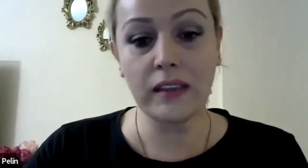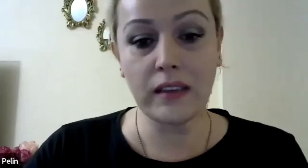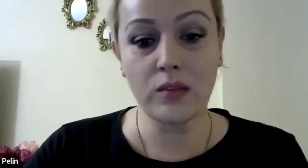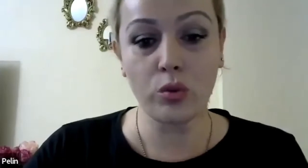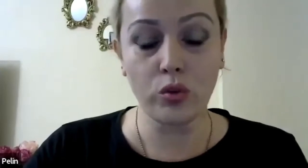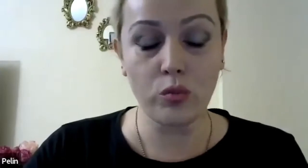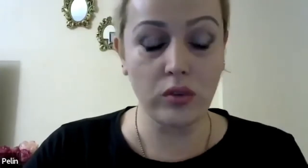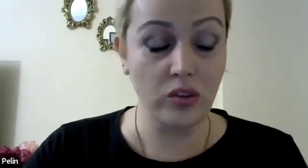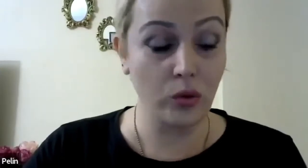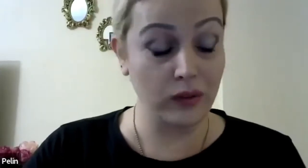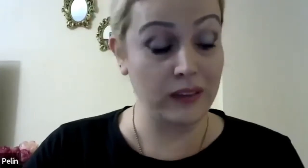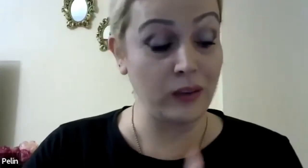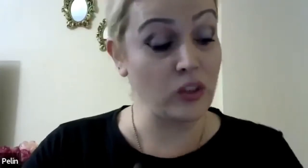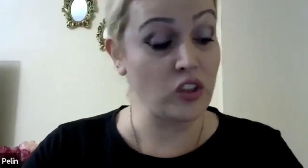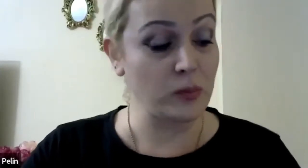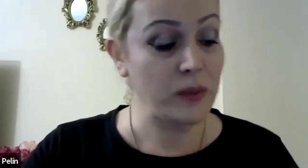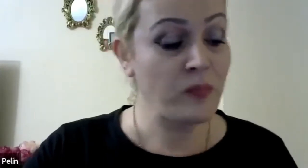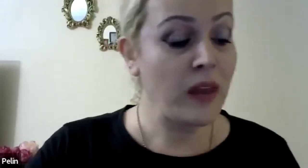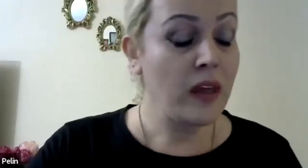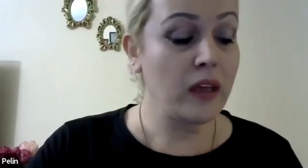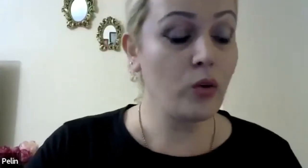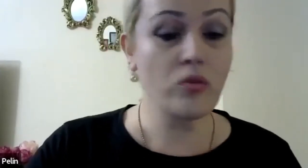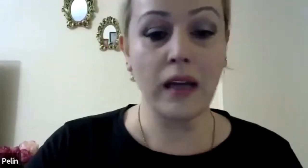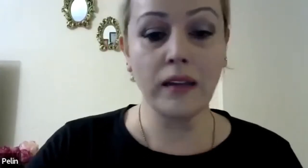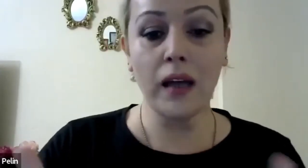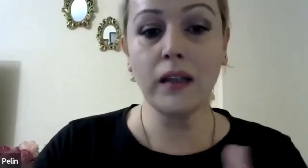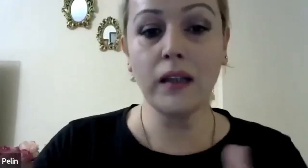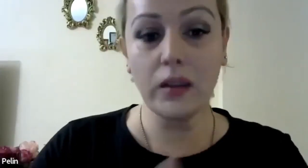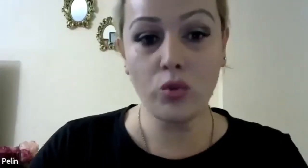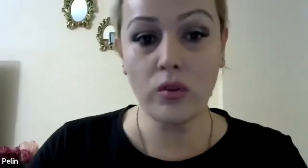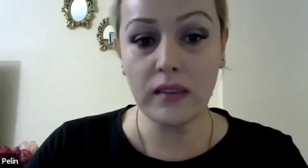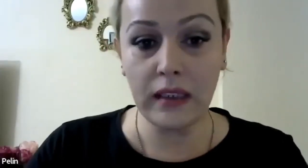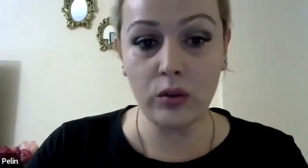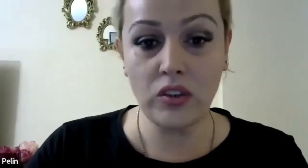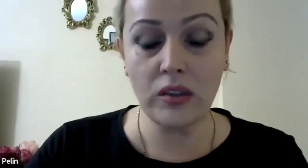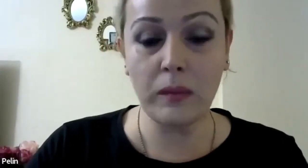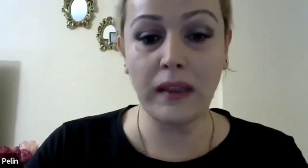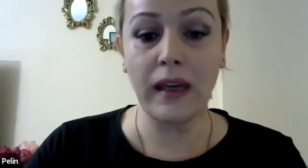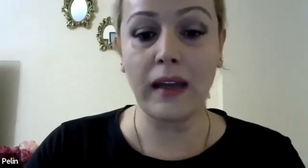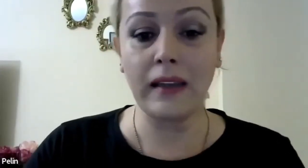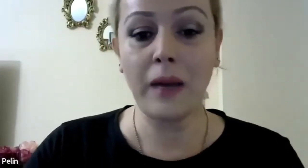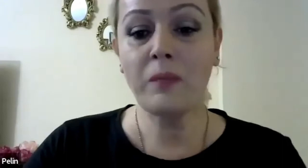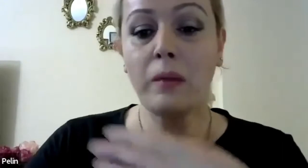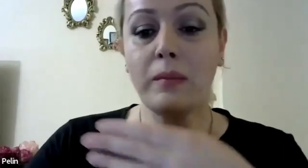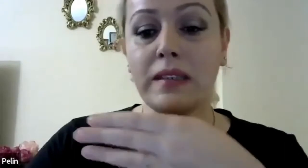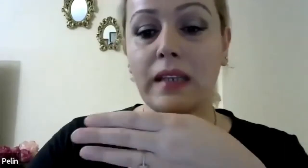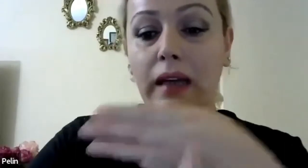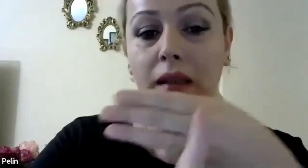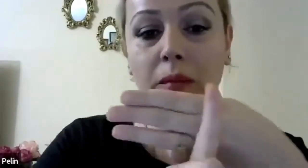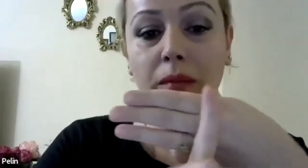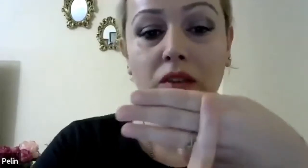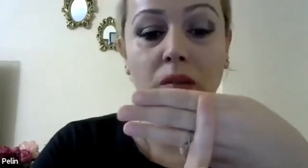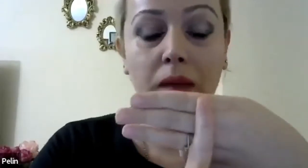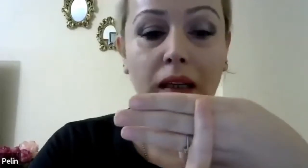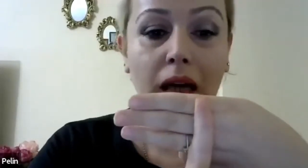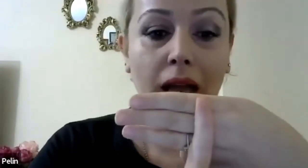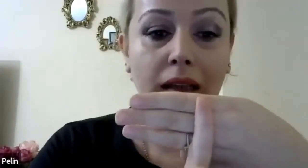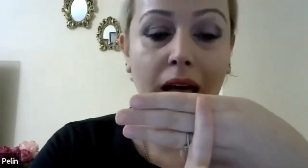arası otobüs ulaşımın. O yüzden de Ankara'ya çok sık geliyor işitme engeller. Mesela diyelim ki bir işitme engelli geldi,